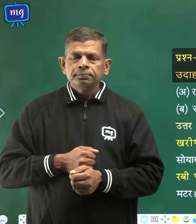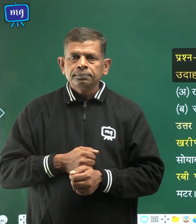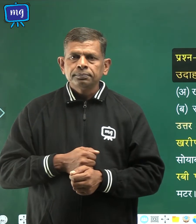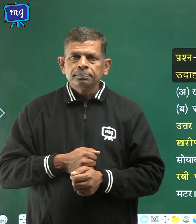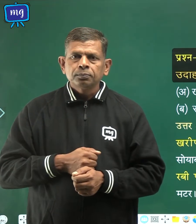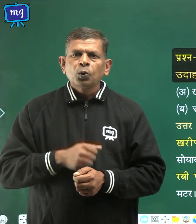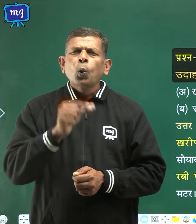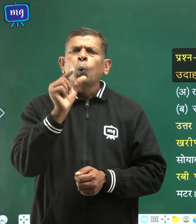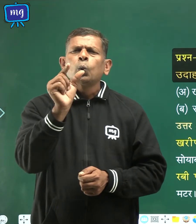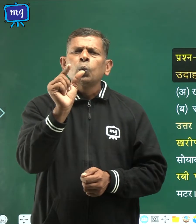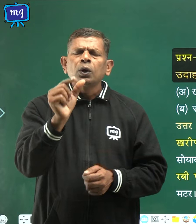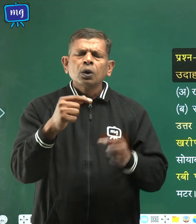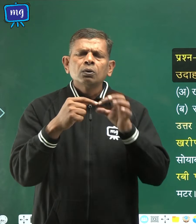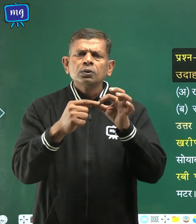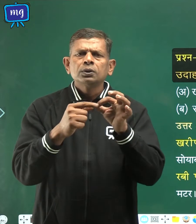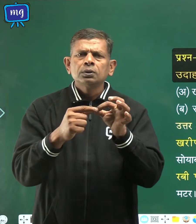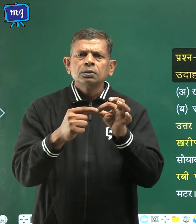लघुत्तरात्मक प्रश्न करेंगे